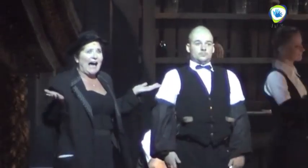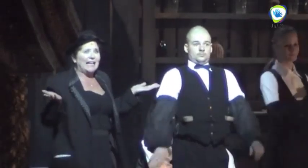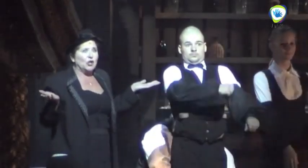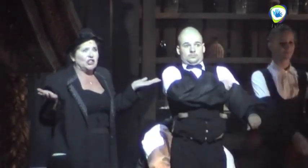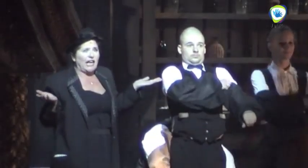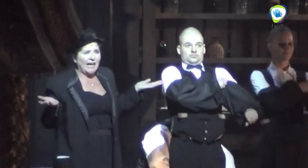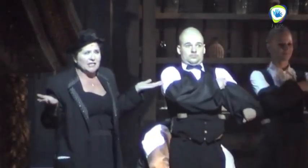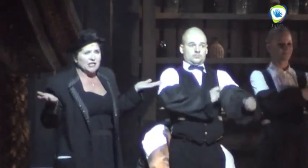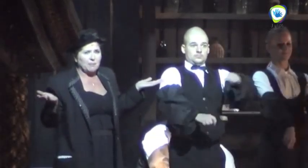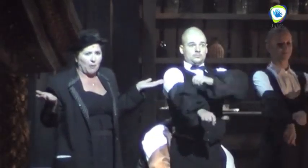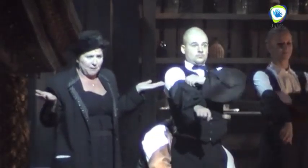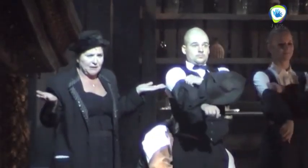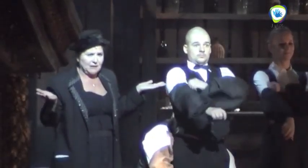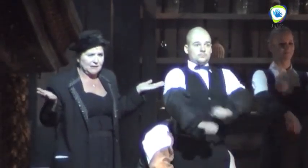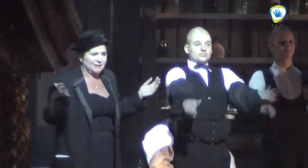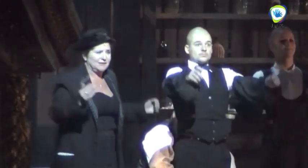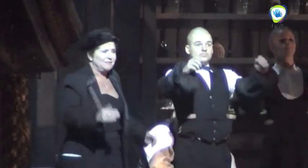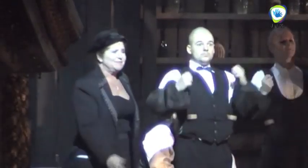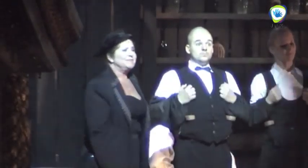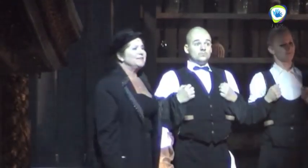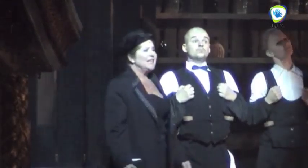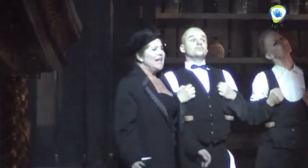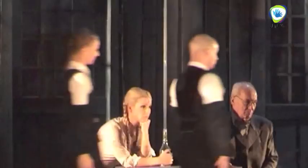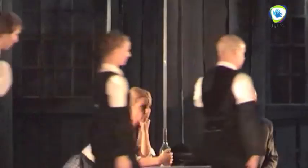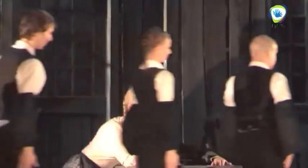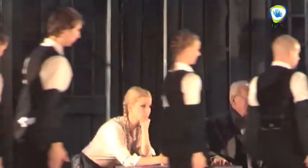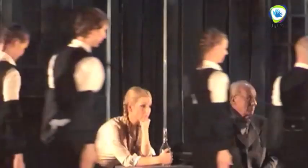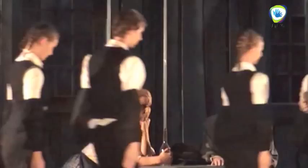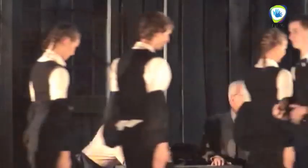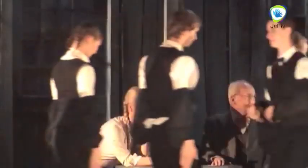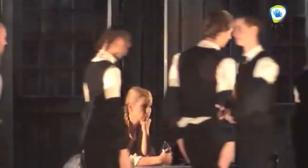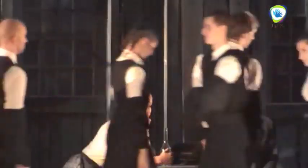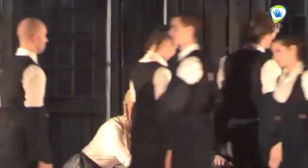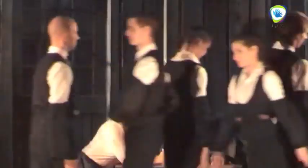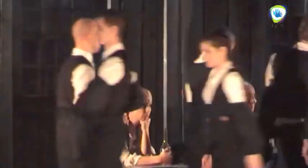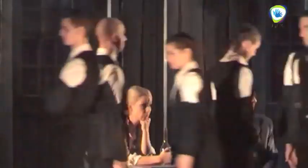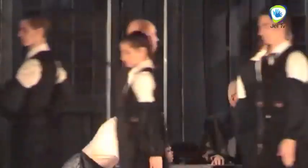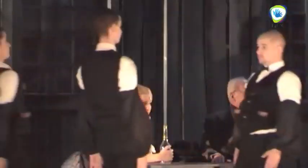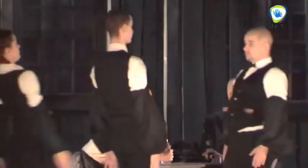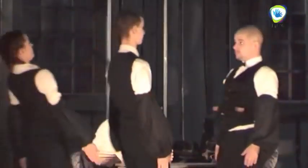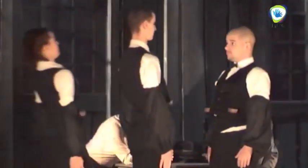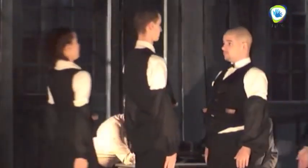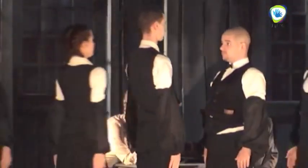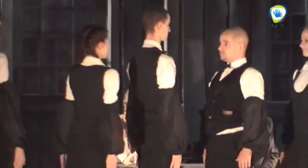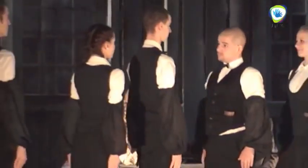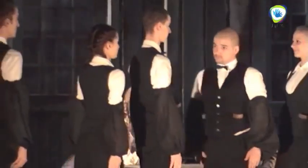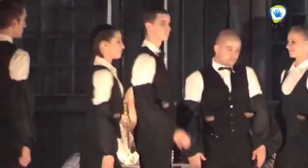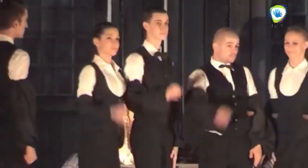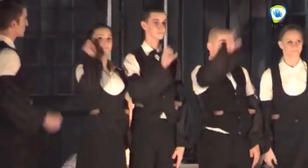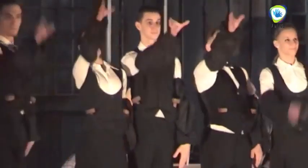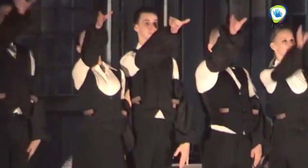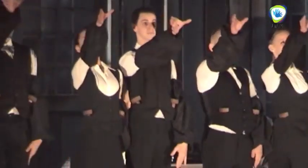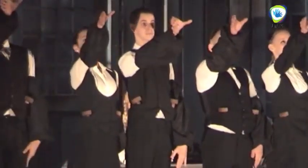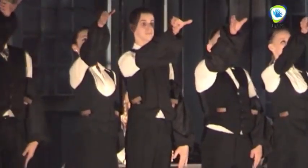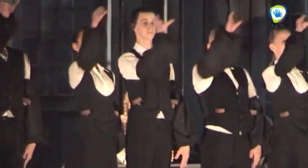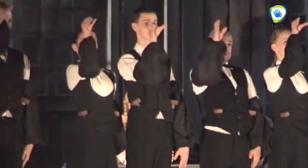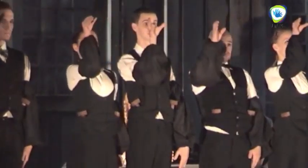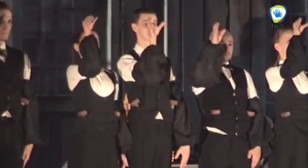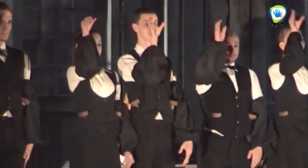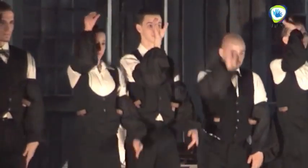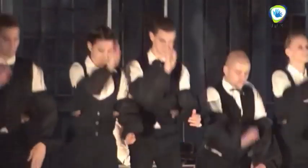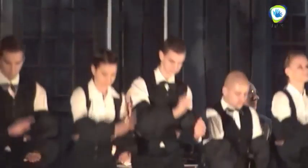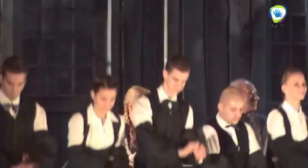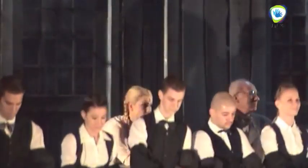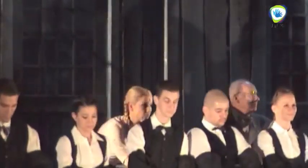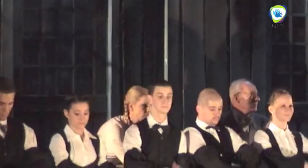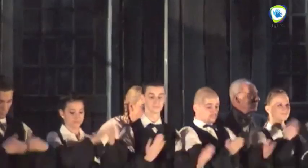érdezik, kilátott ennyi papírt, gyűjtési hír, elég. Elég